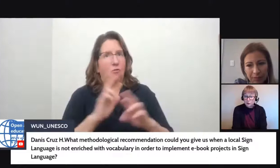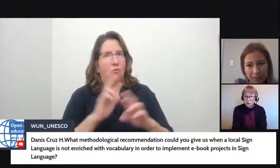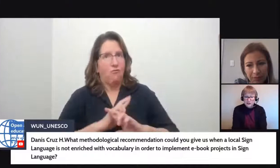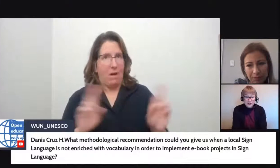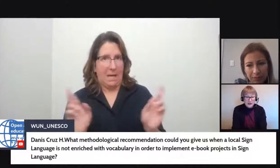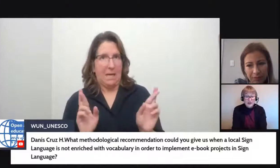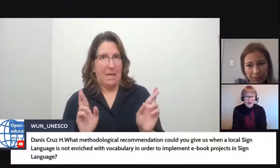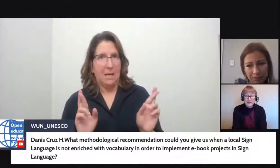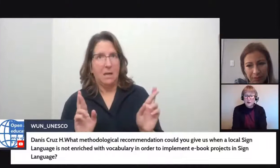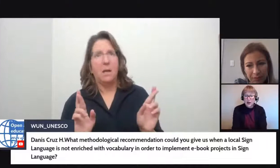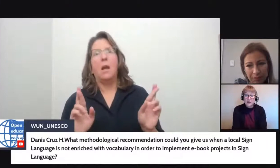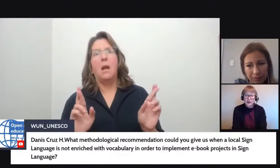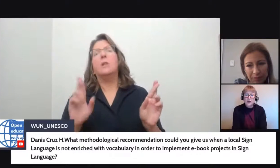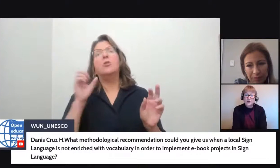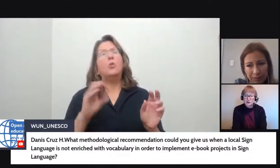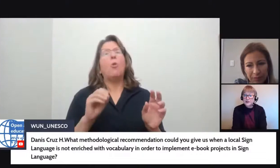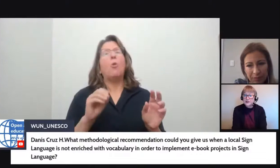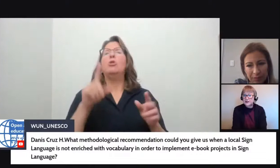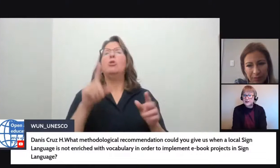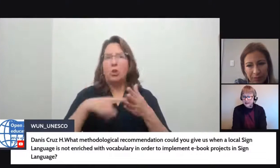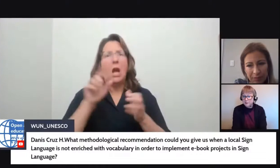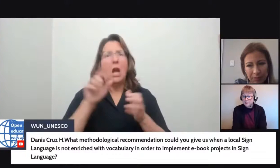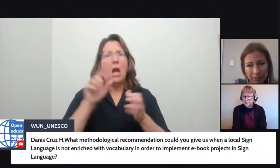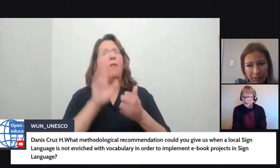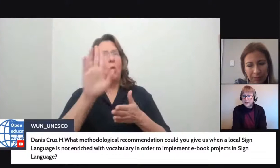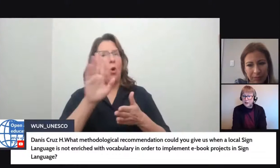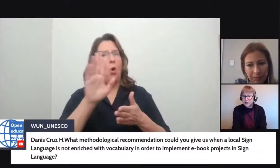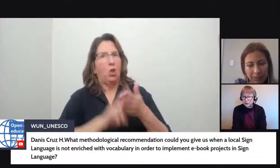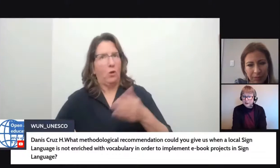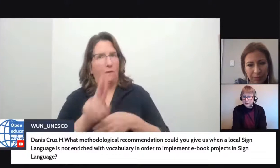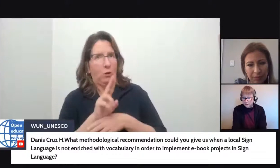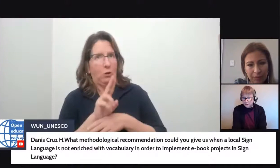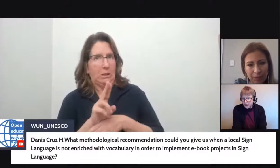de su área, para poder investigar más.